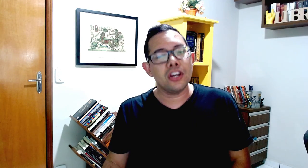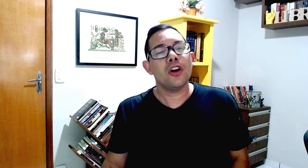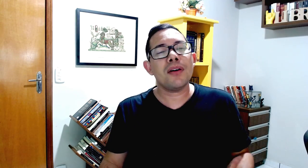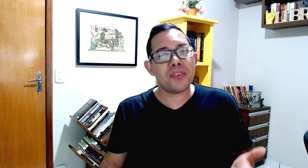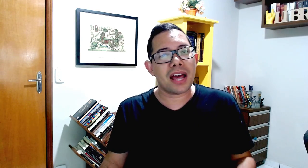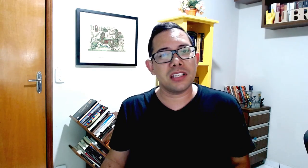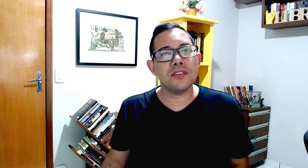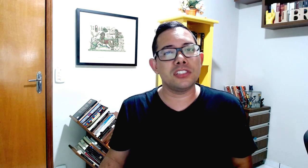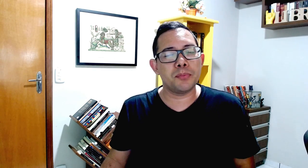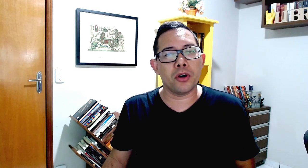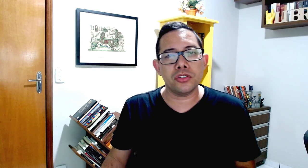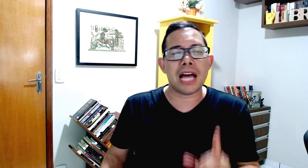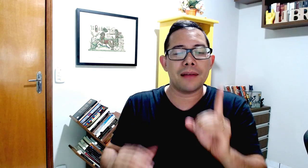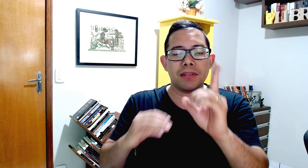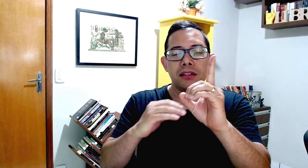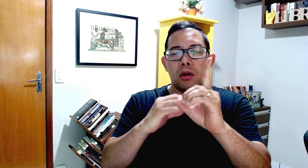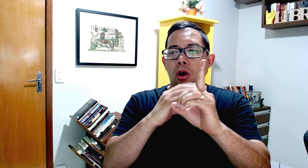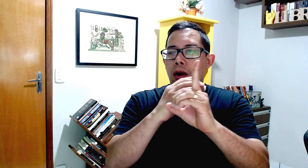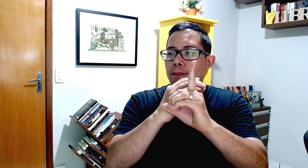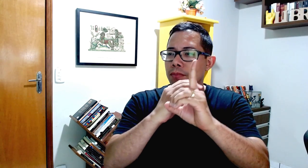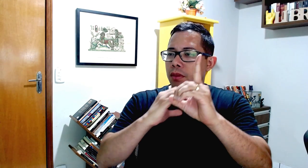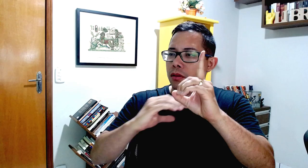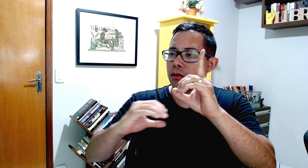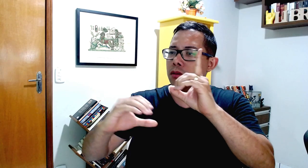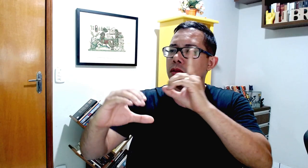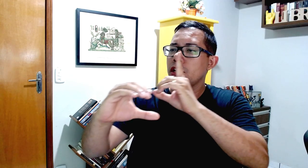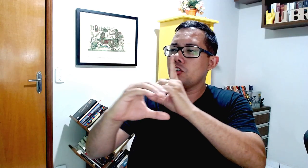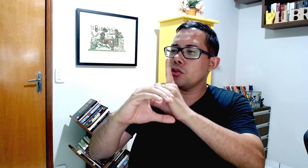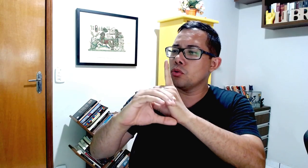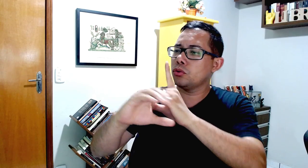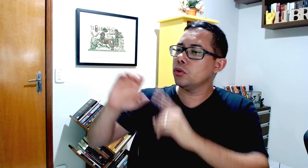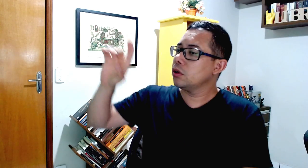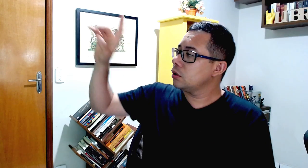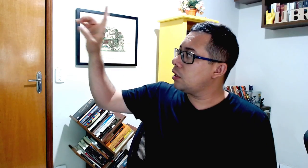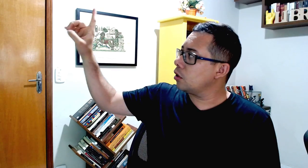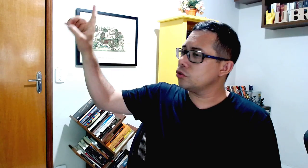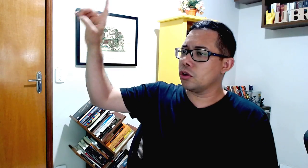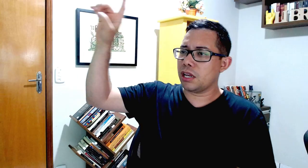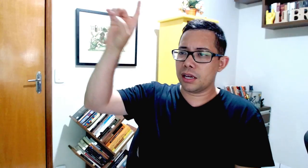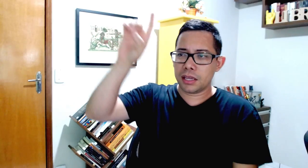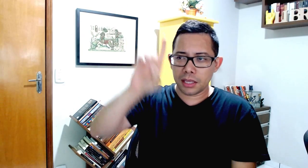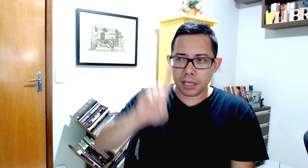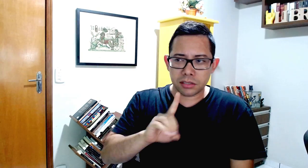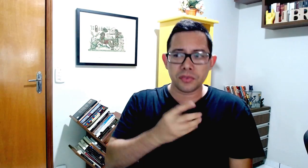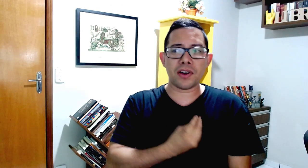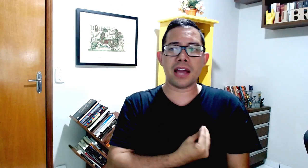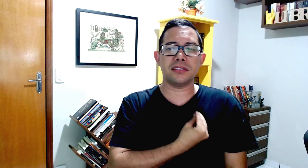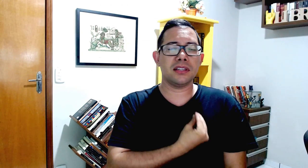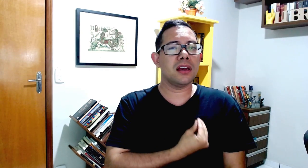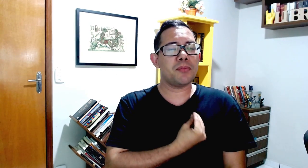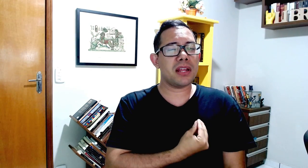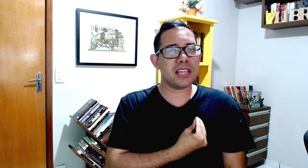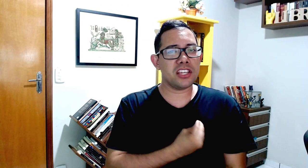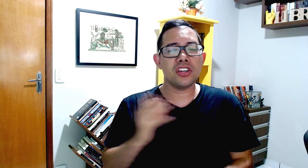uma frase que você pode usar tá então ó neste puto Deus olha ele se faz presente